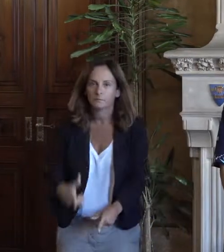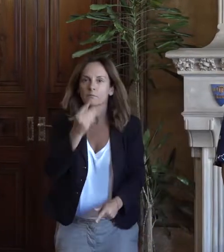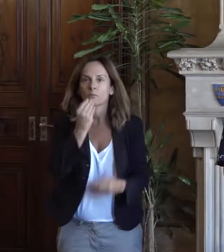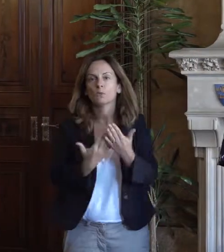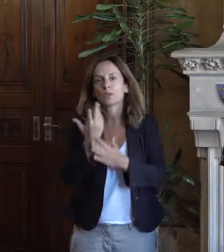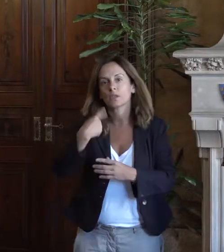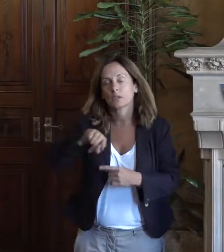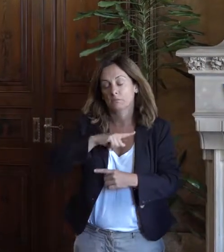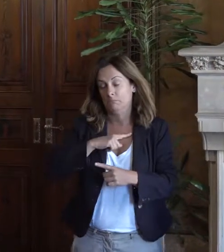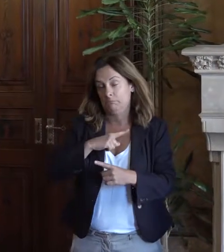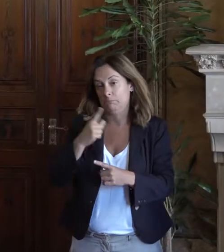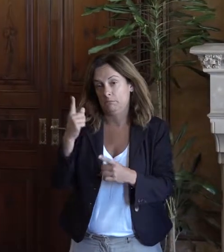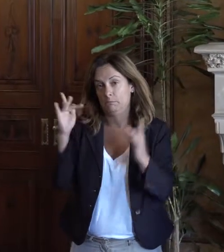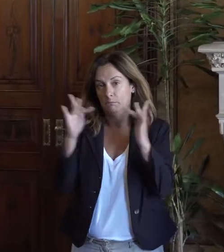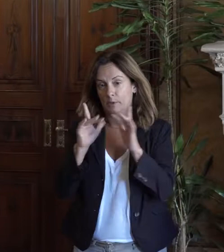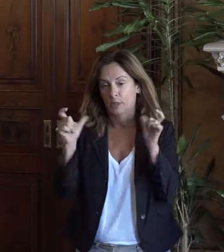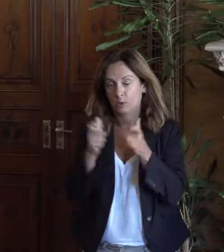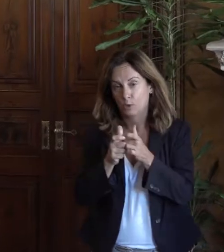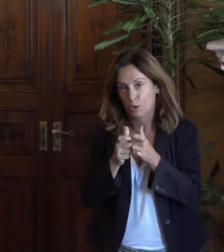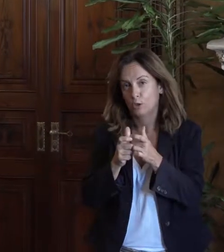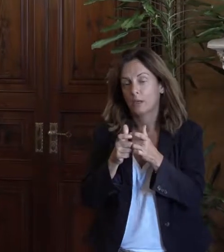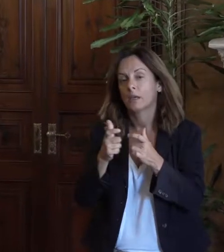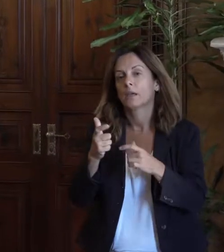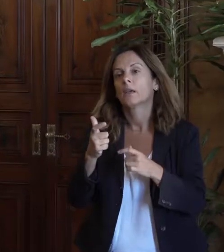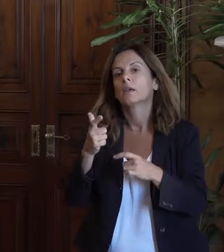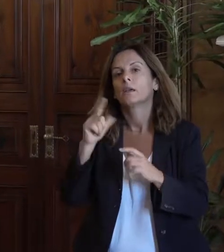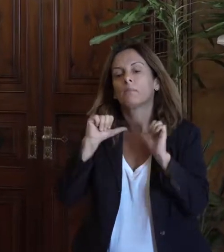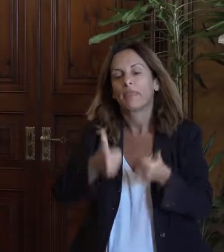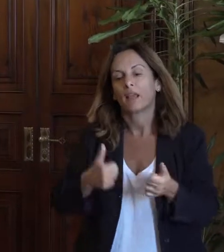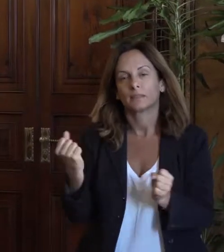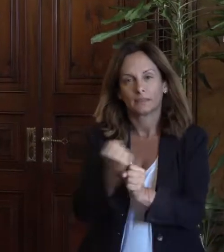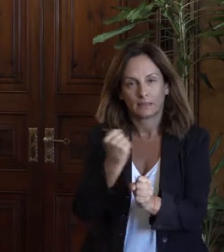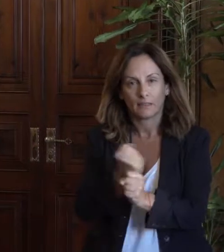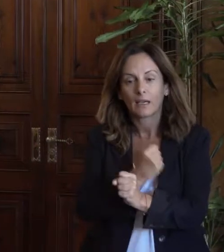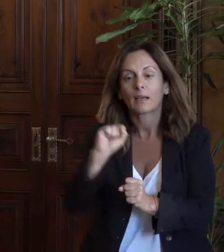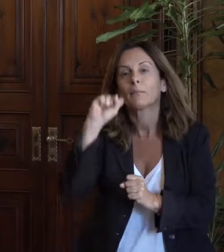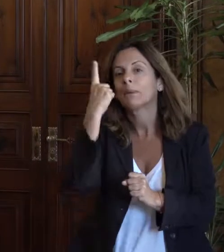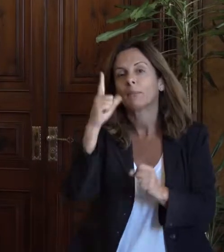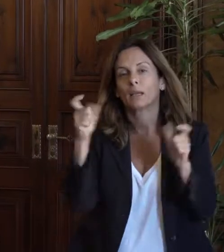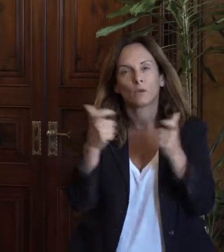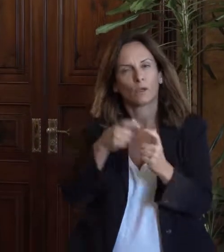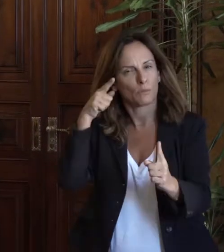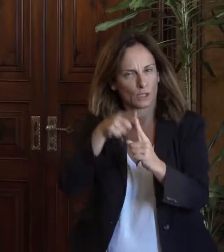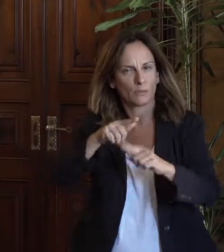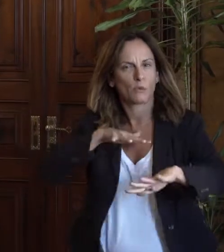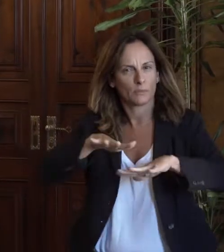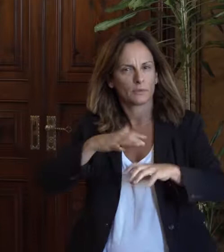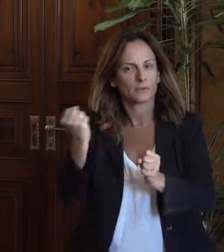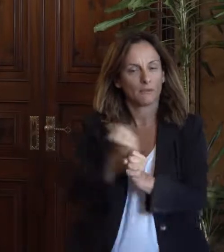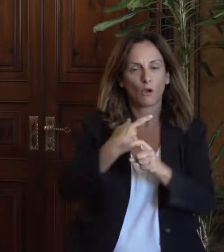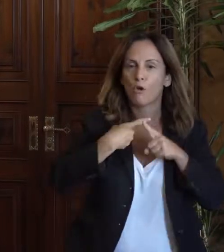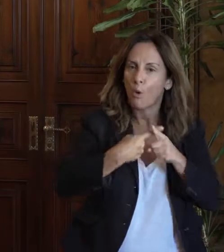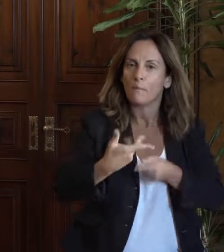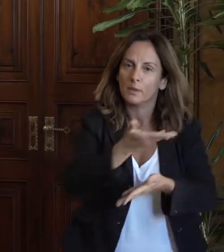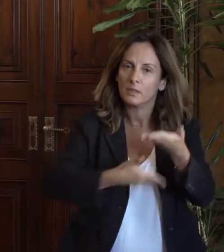com a presidenta del Consell de Mallorca, per començar a treballar, o sigui, una primera reunió ja de feina intensa per treballar, compartir i treballar els